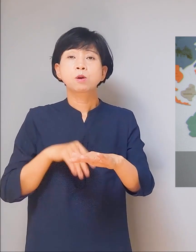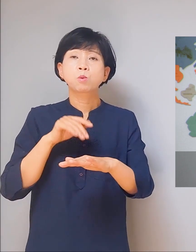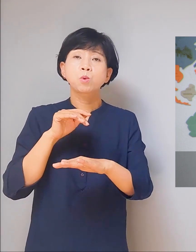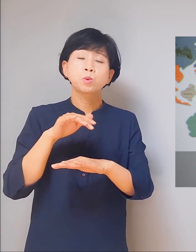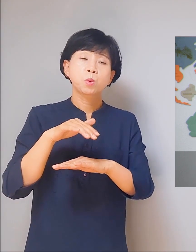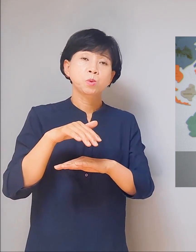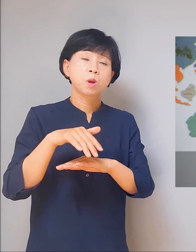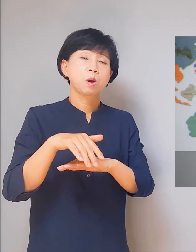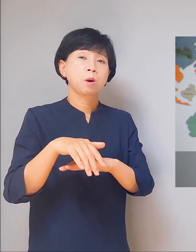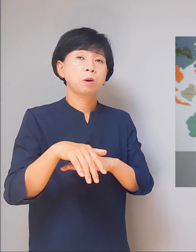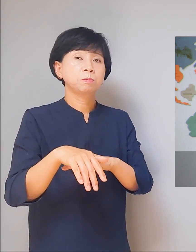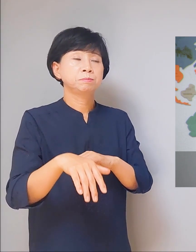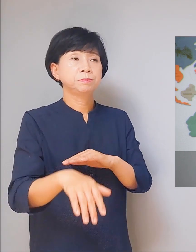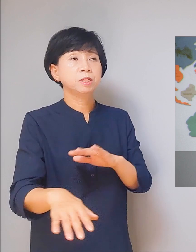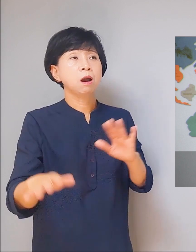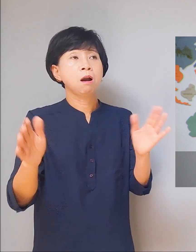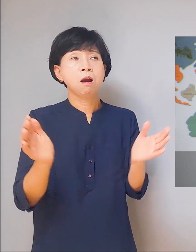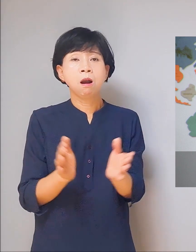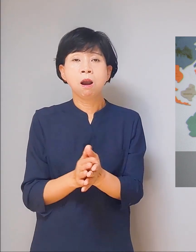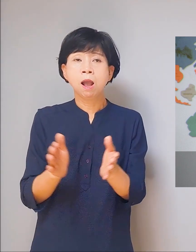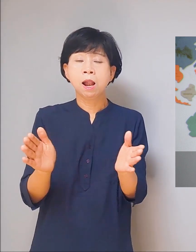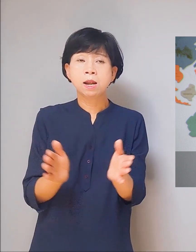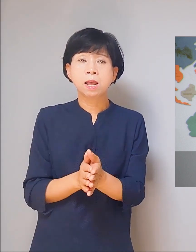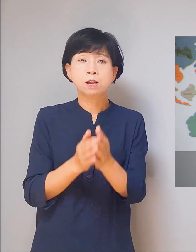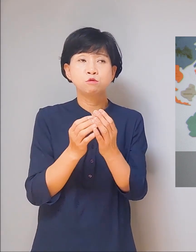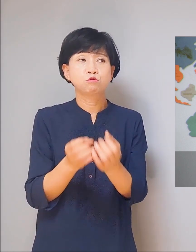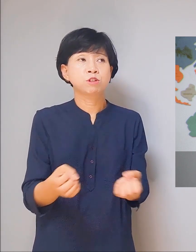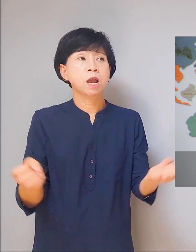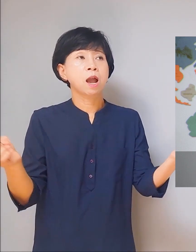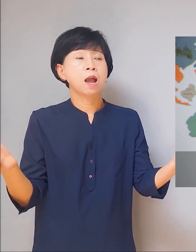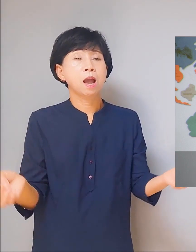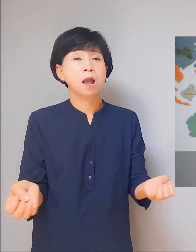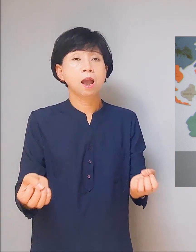맘속에 차고도 넘쳐